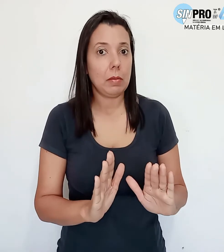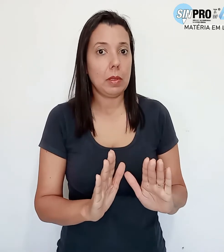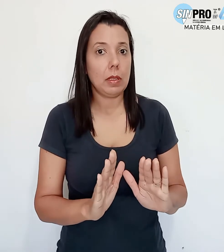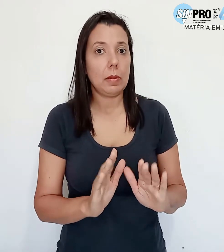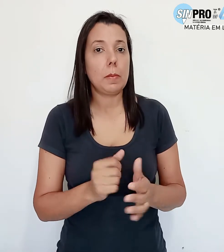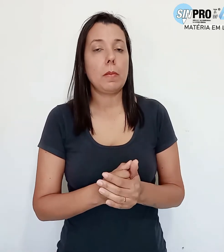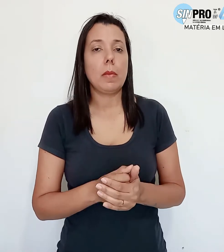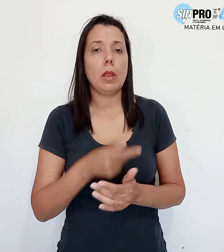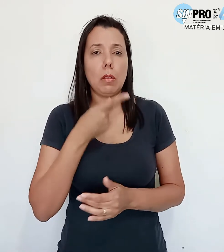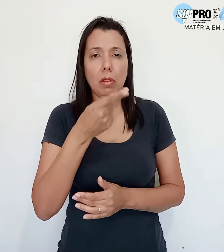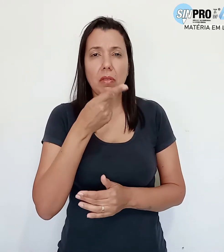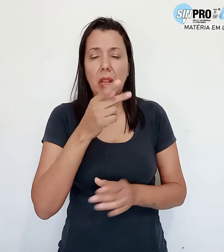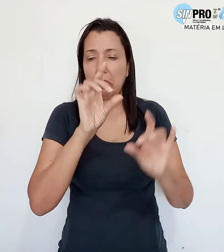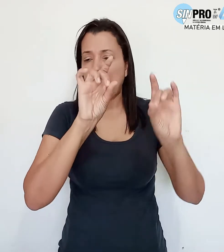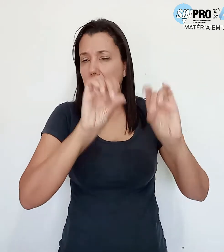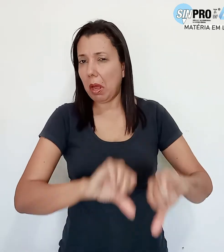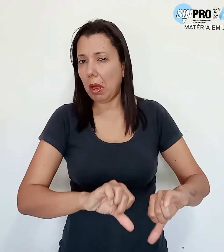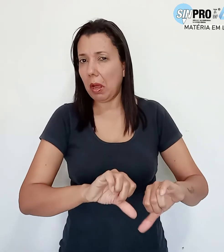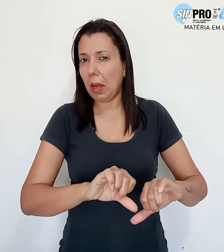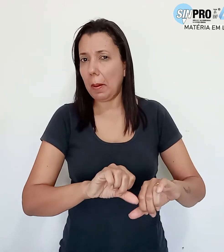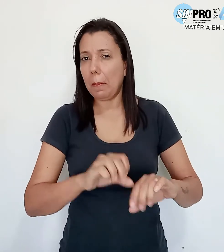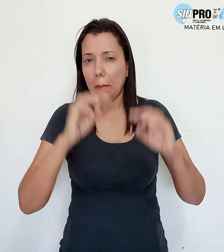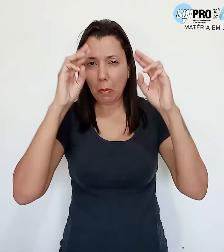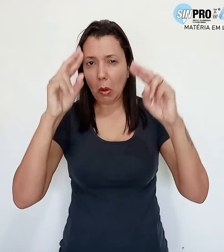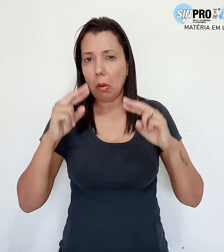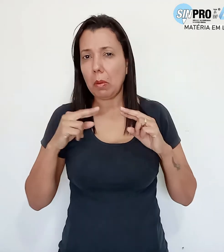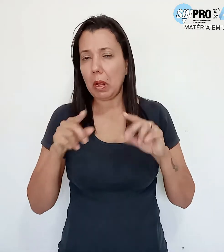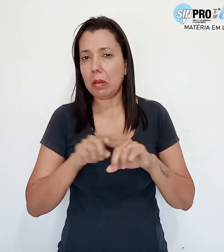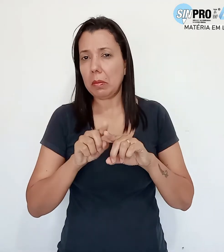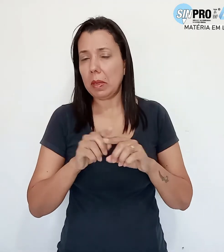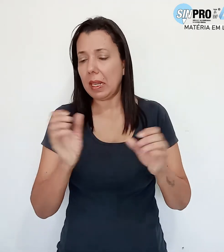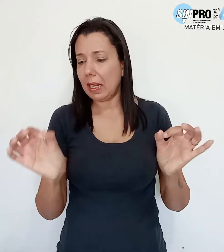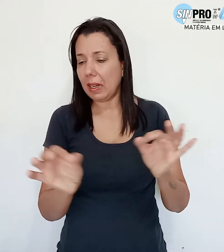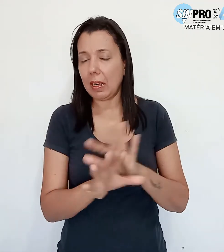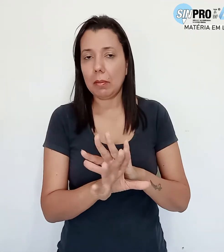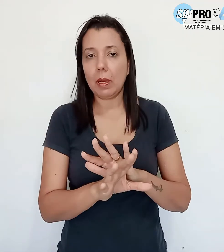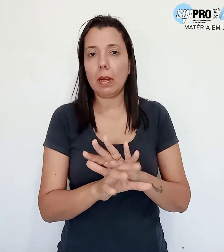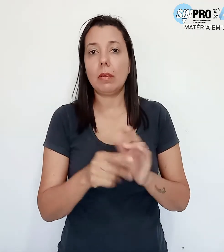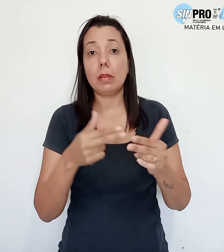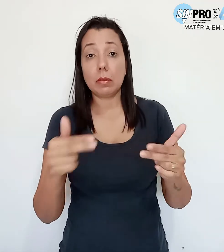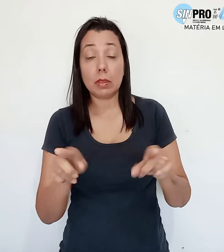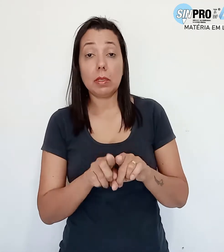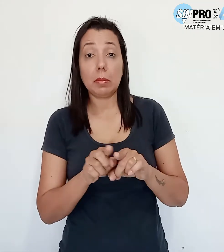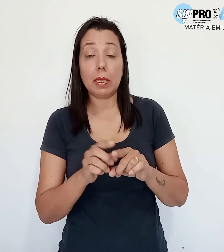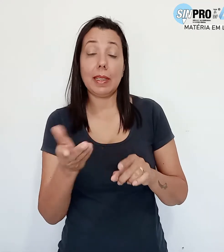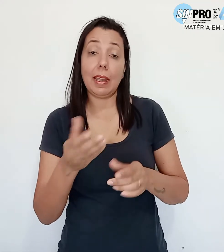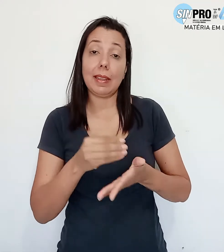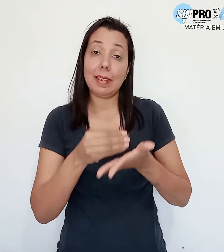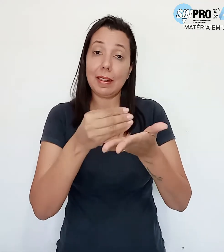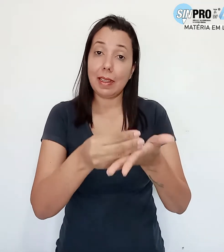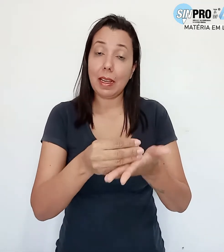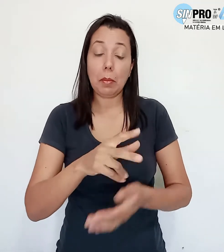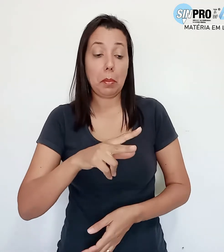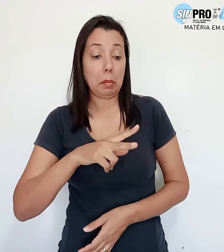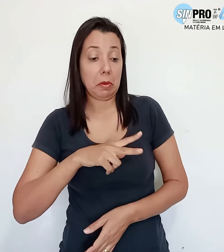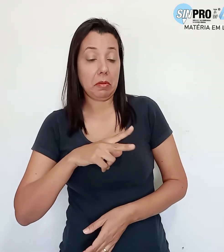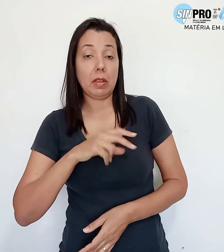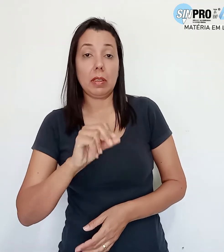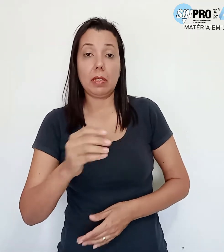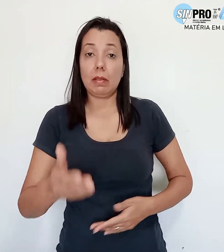Com um discurso furado de moralização e fim de privilégios, o governo quer entregar para o capital privado